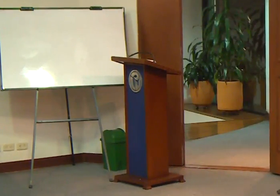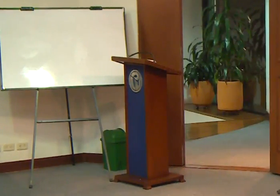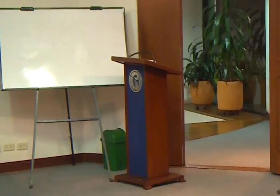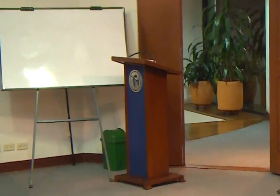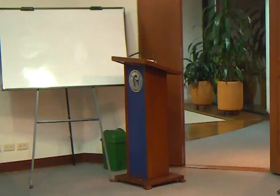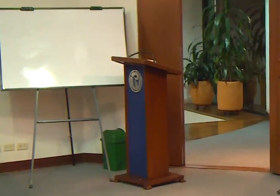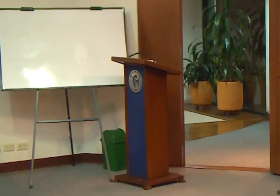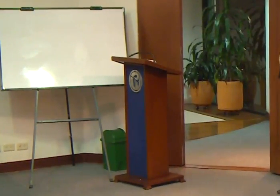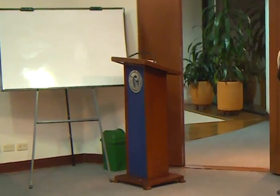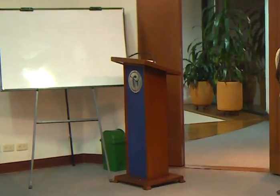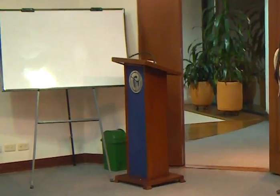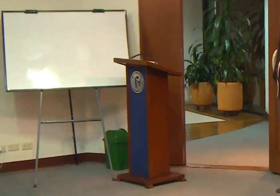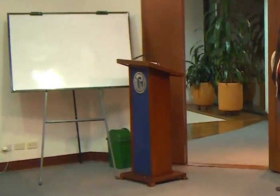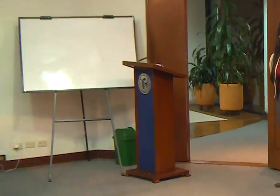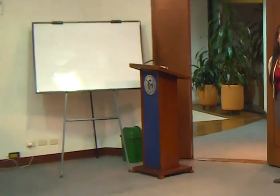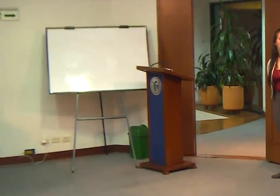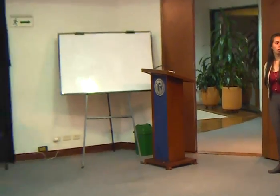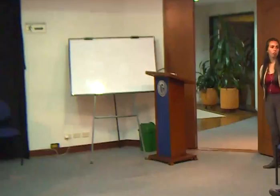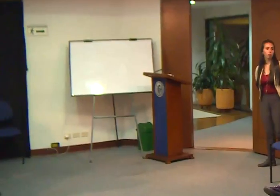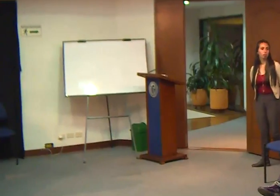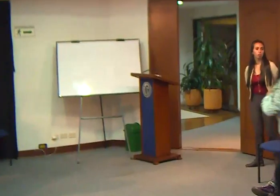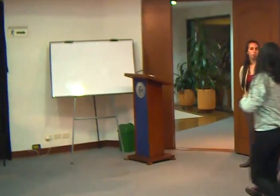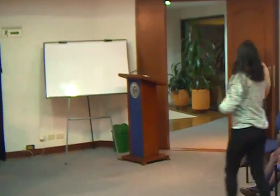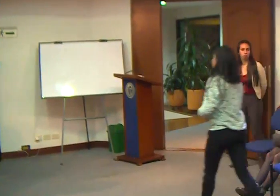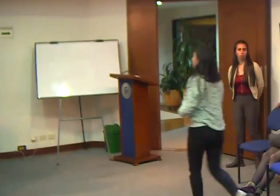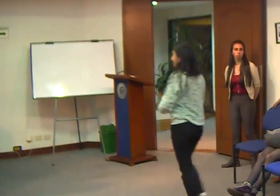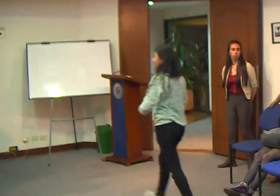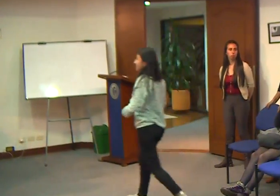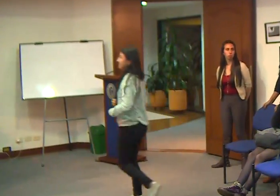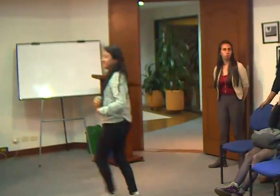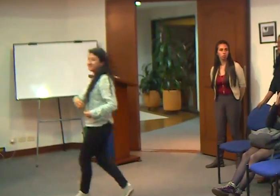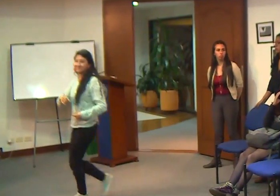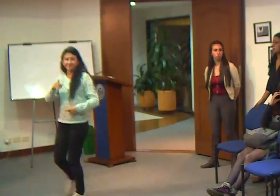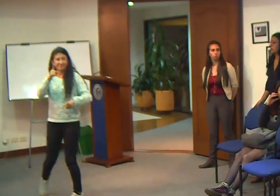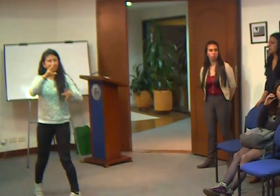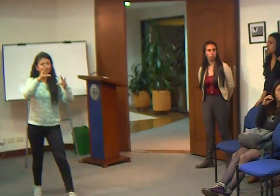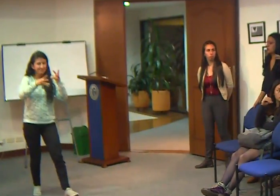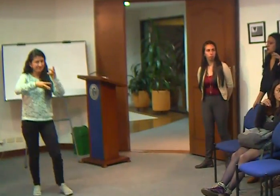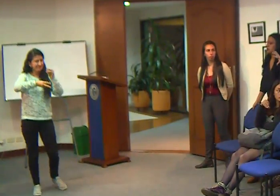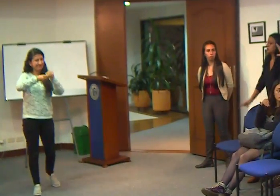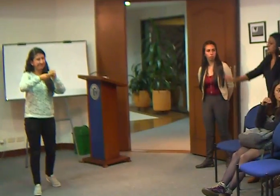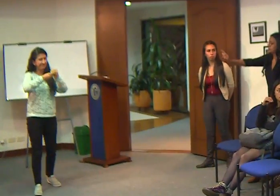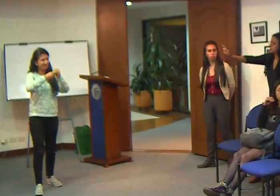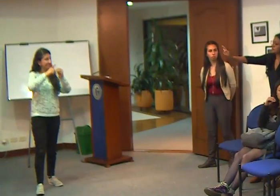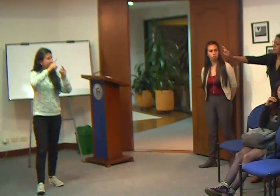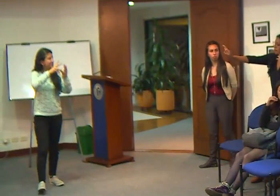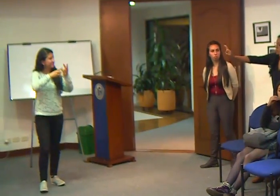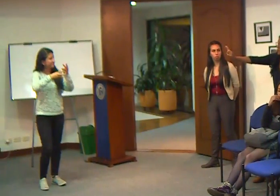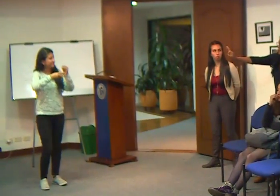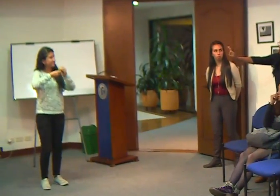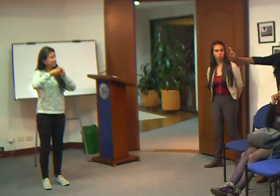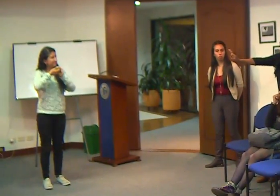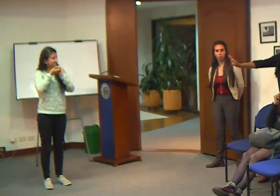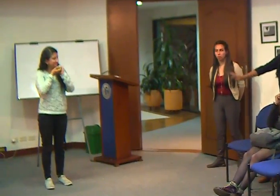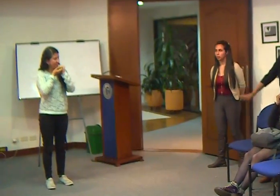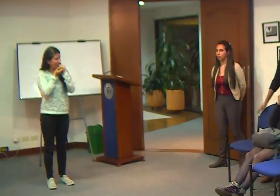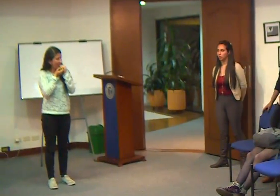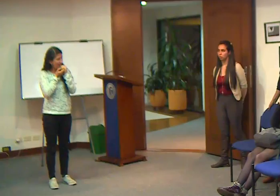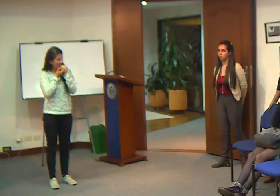Yo quiero hacer una pregunta, dice William, ¿el objetivo aquí estamos hablando solo del tema de educación o en